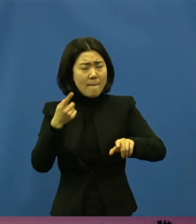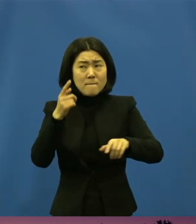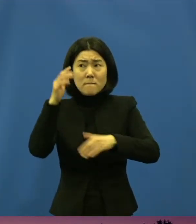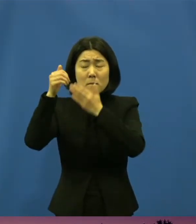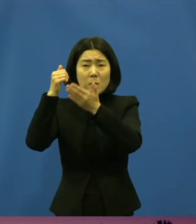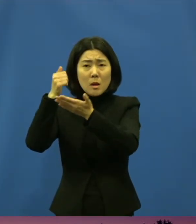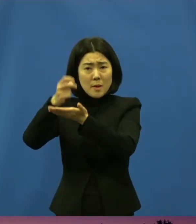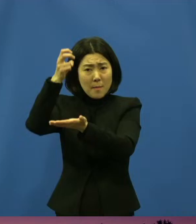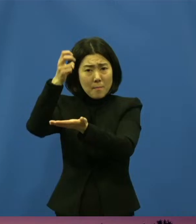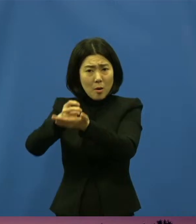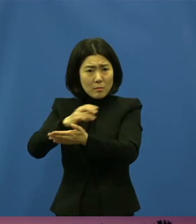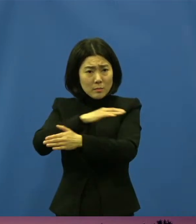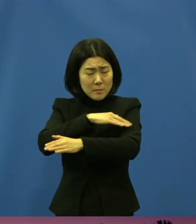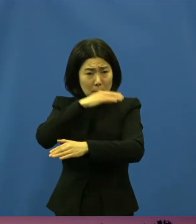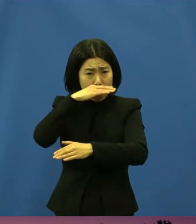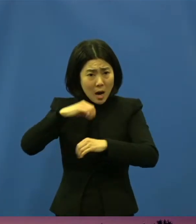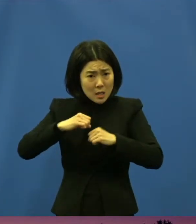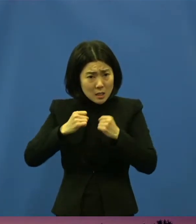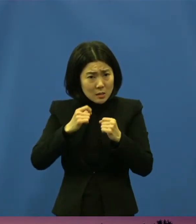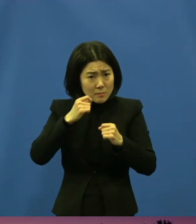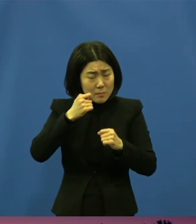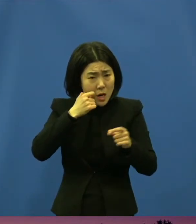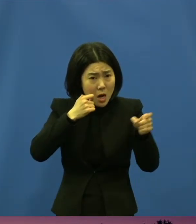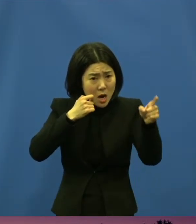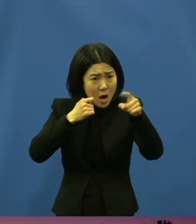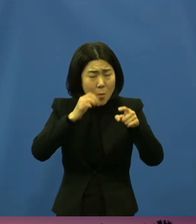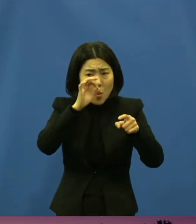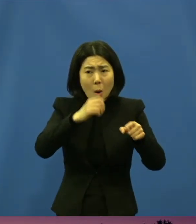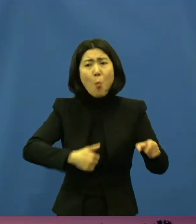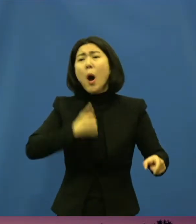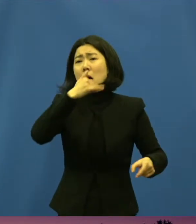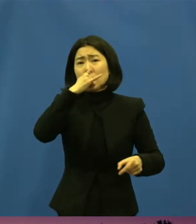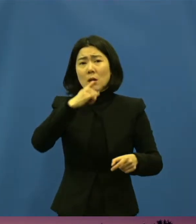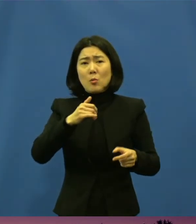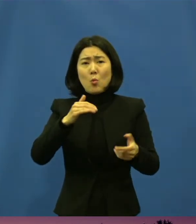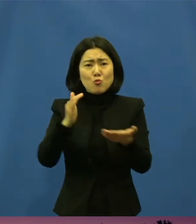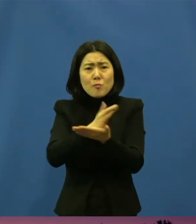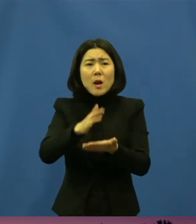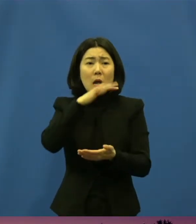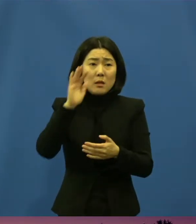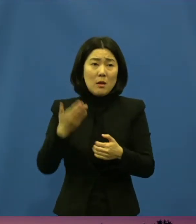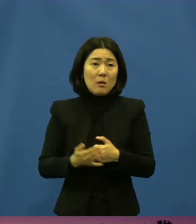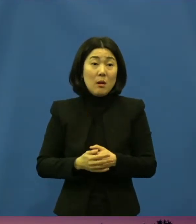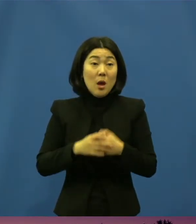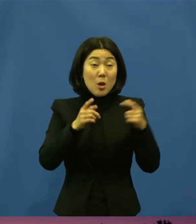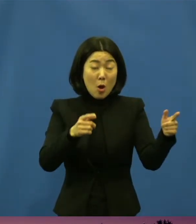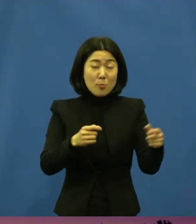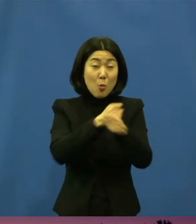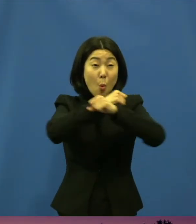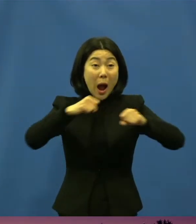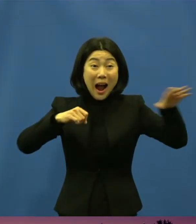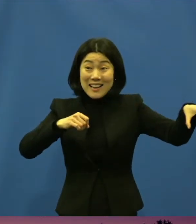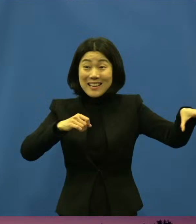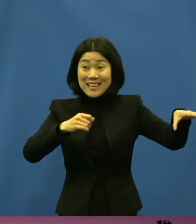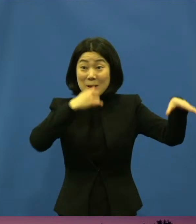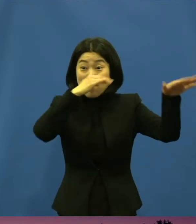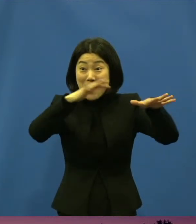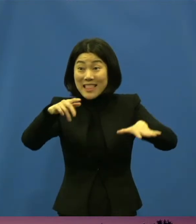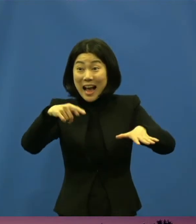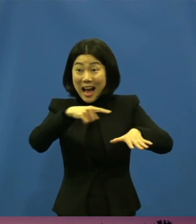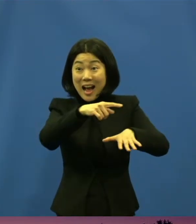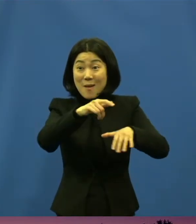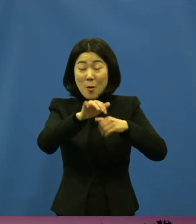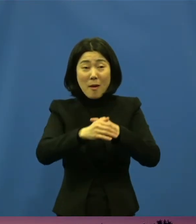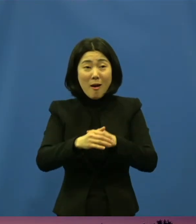지금 여러분 이 광안리도 보면은 주말에 보면 그냥 굉장히 어린 친구들이 그냥 커플들이